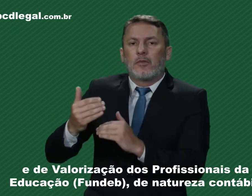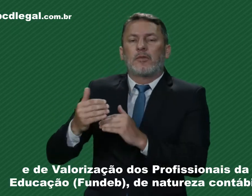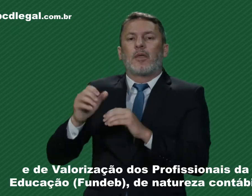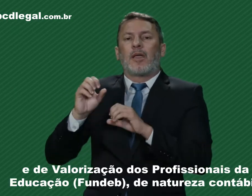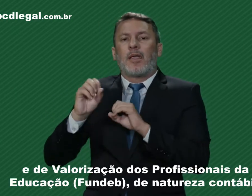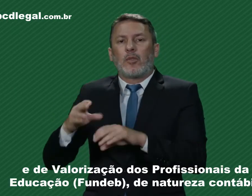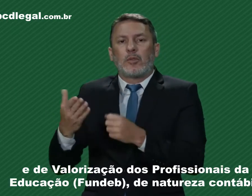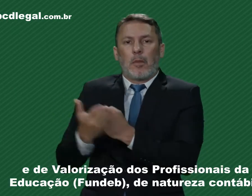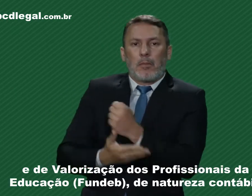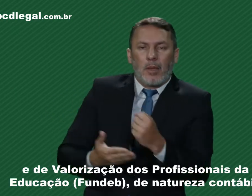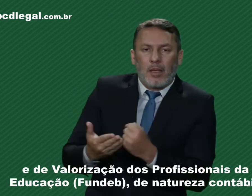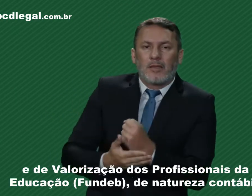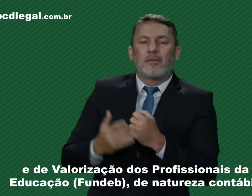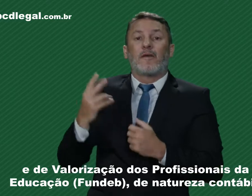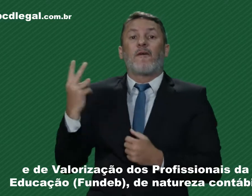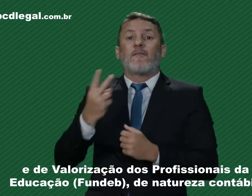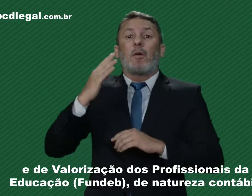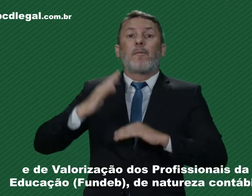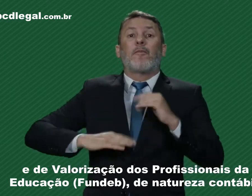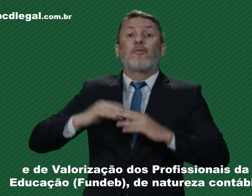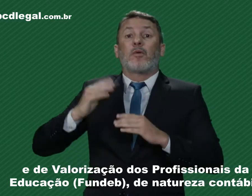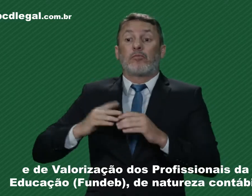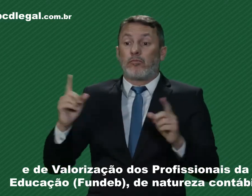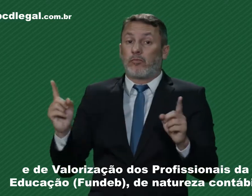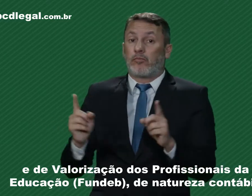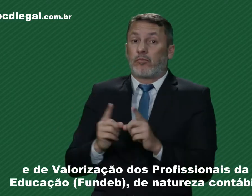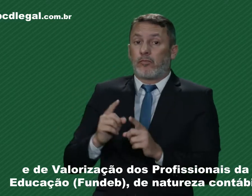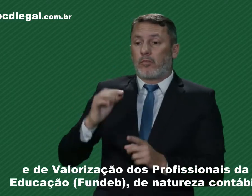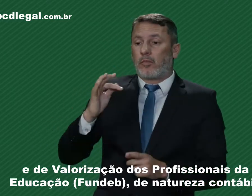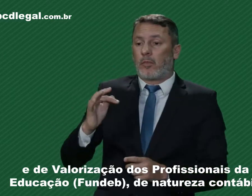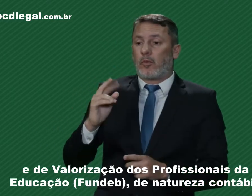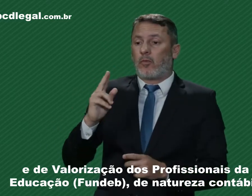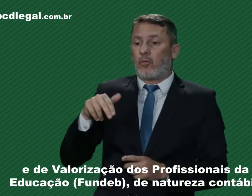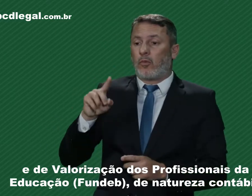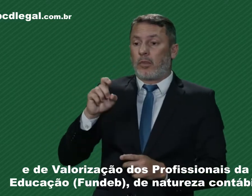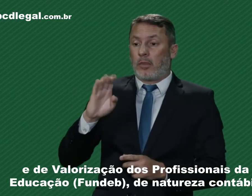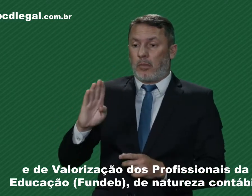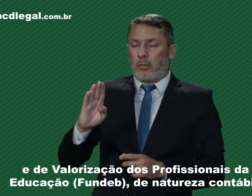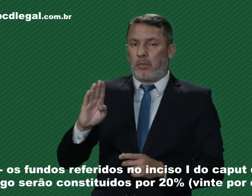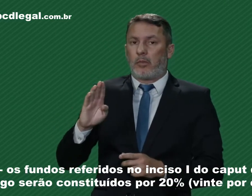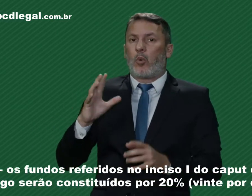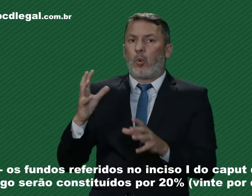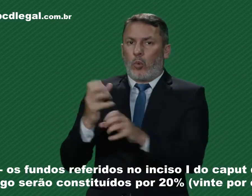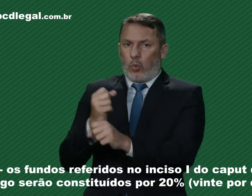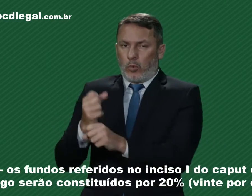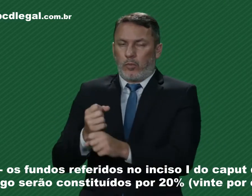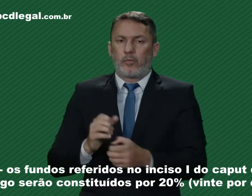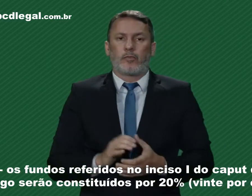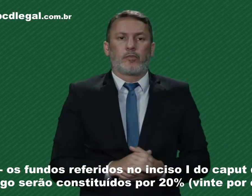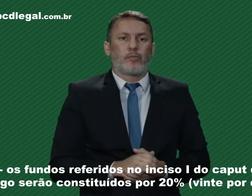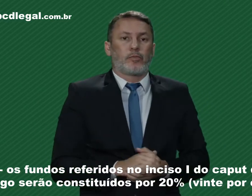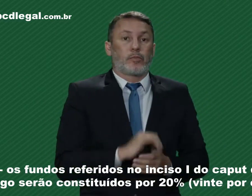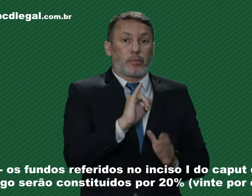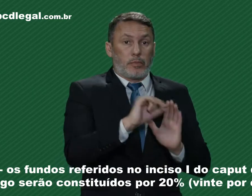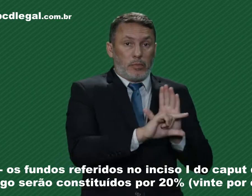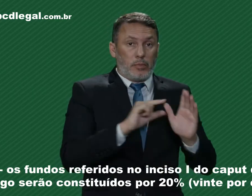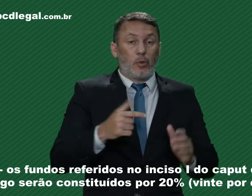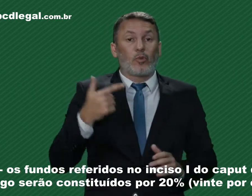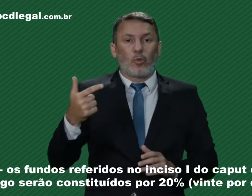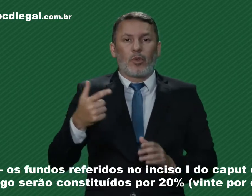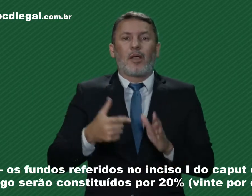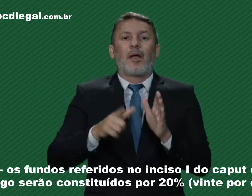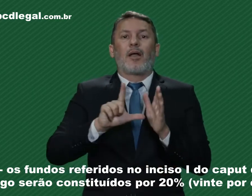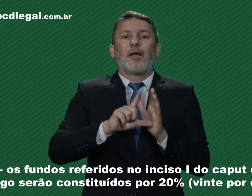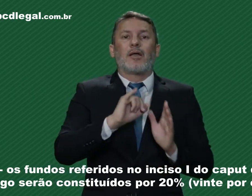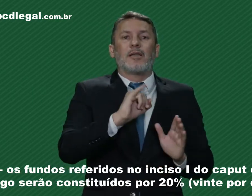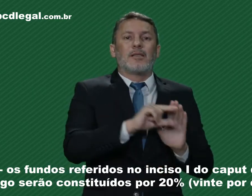de Valorização dos Profissionais da Educação, Fundeb, de natureza contábil. Inciso 2. Os fundos